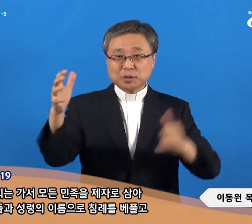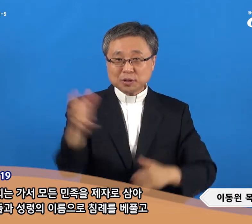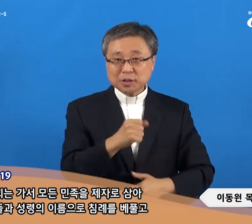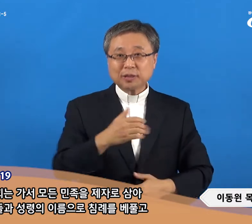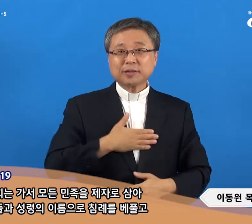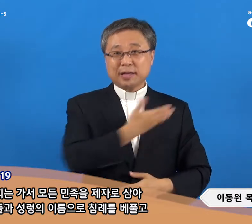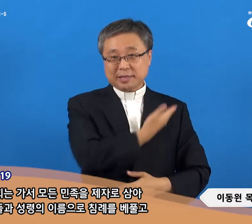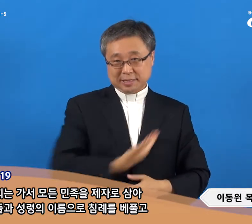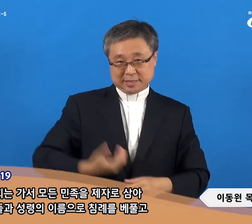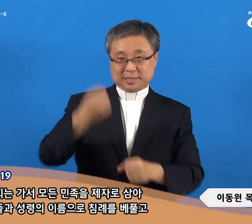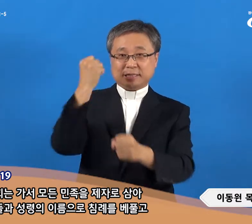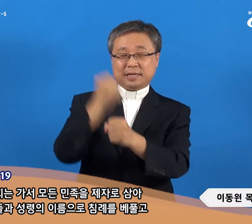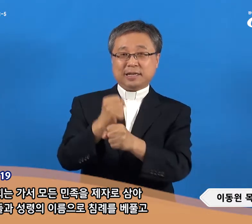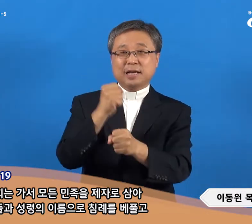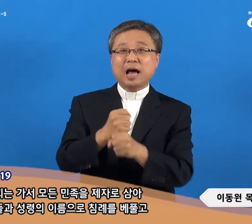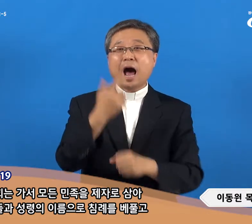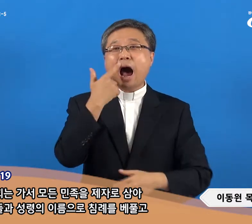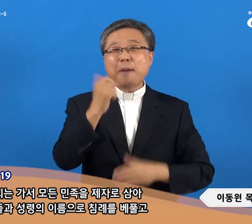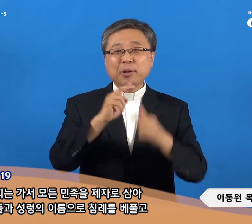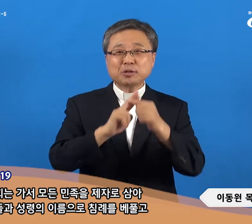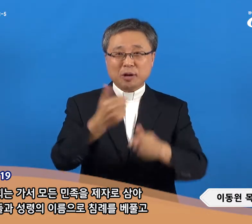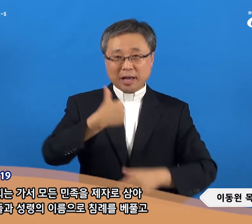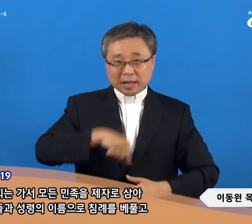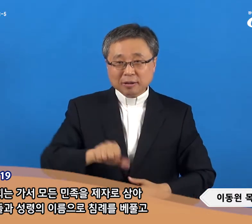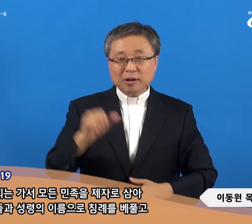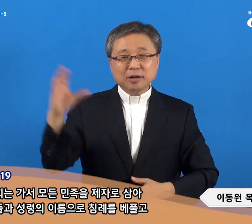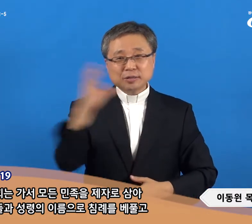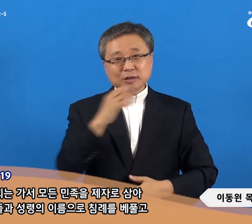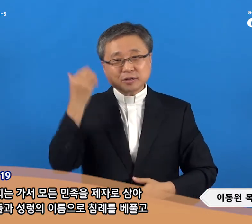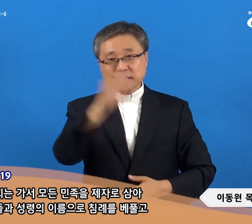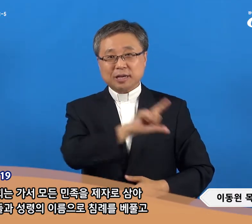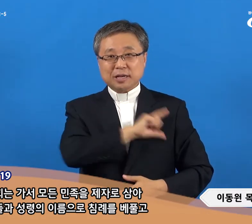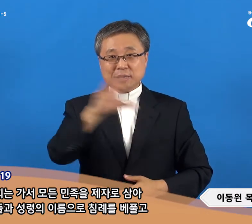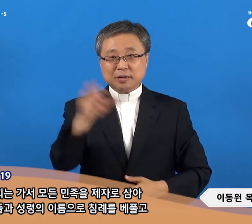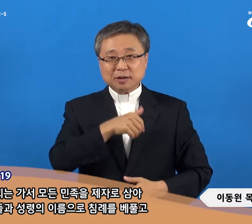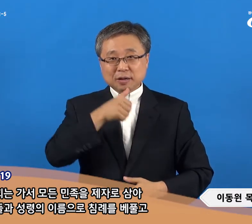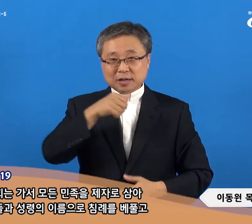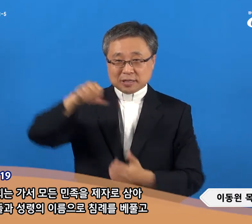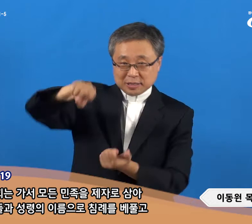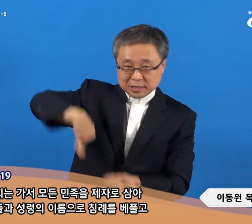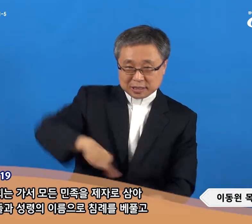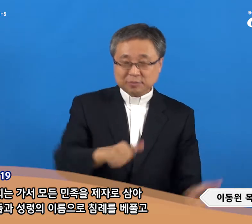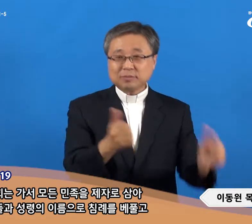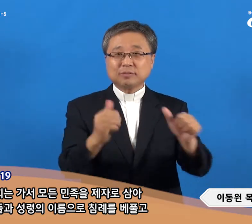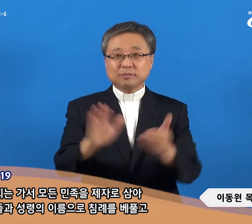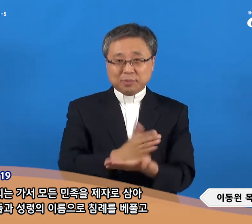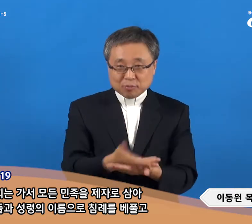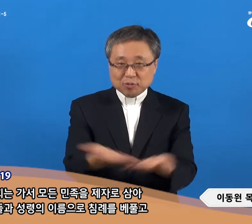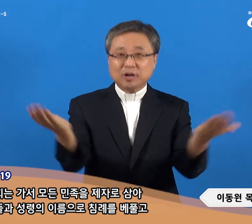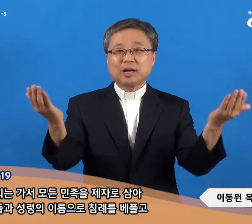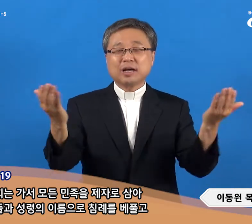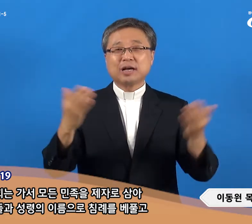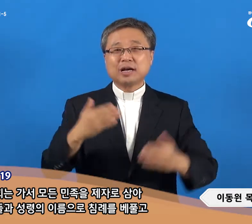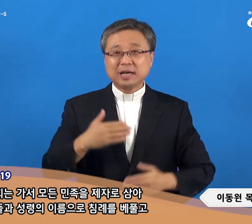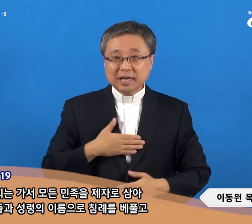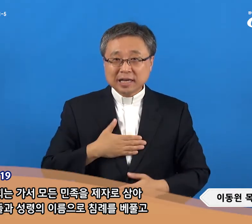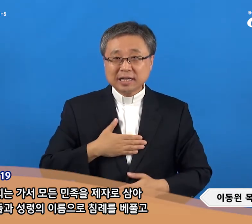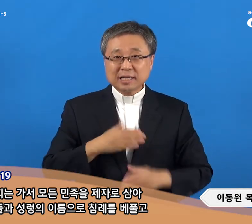내 제자를 삼아 아버지와 아들과 성령의 이름으로 침례를 베풀라. 이것을 지상명령이라고